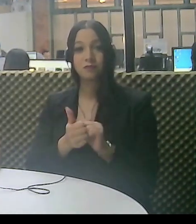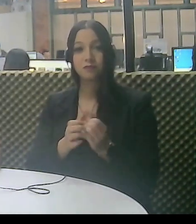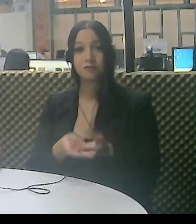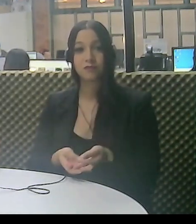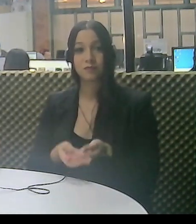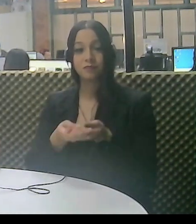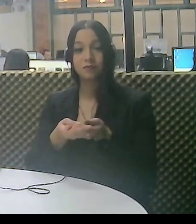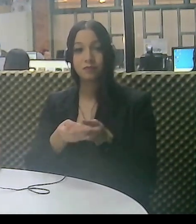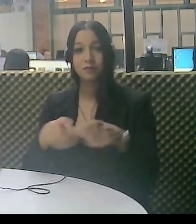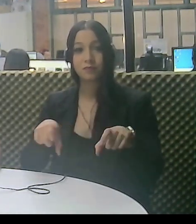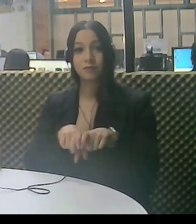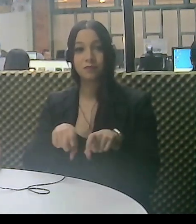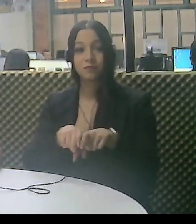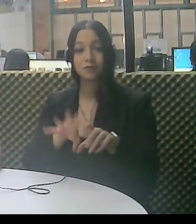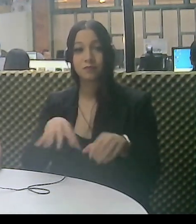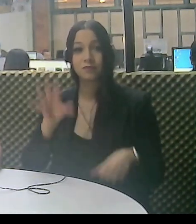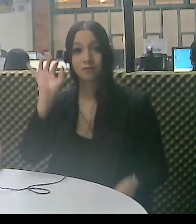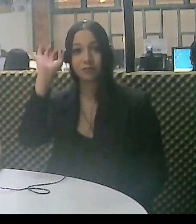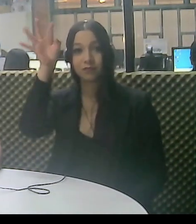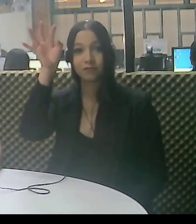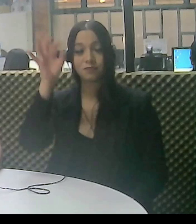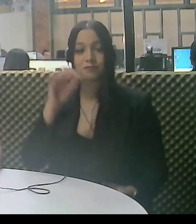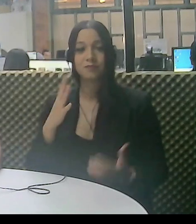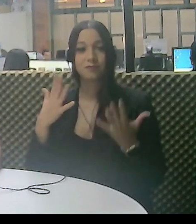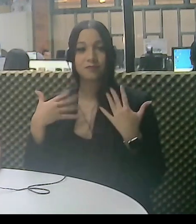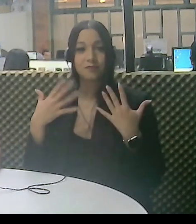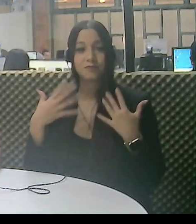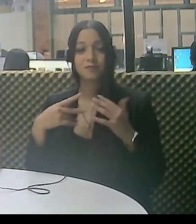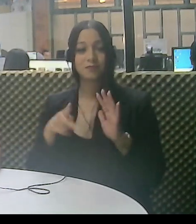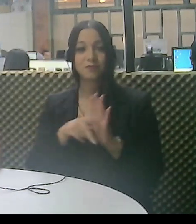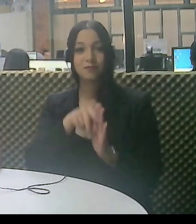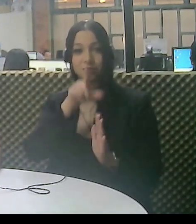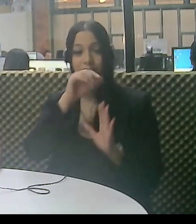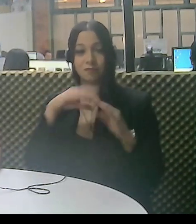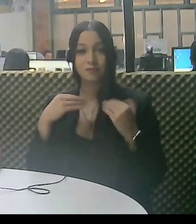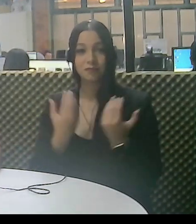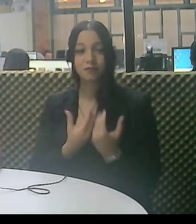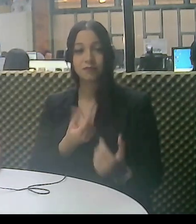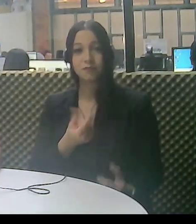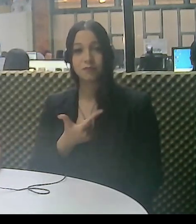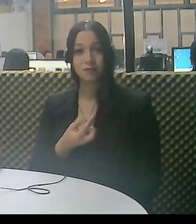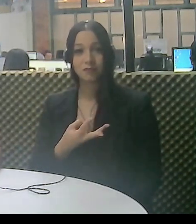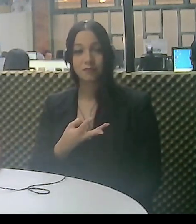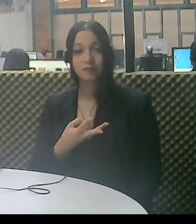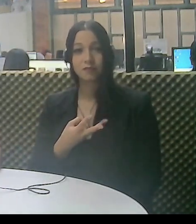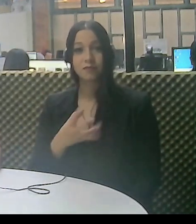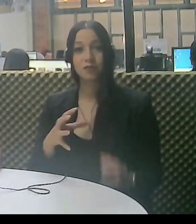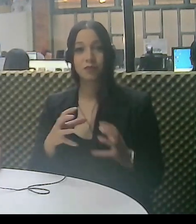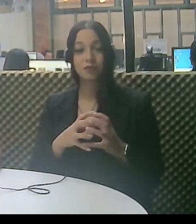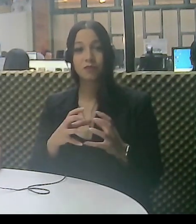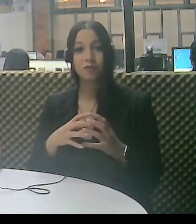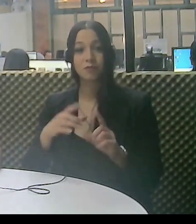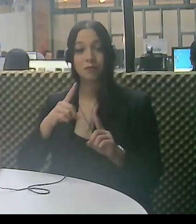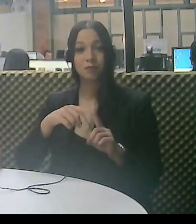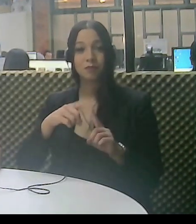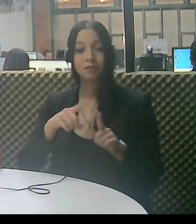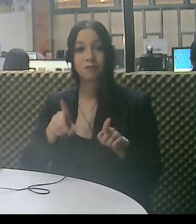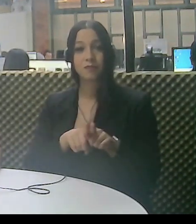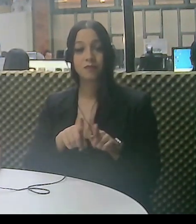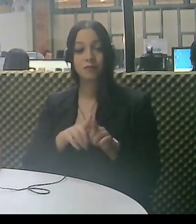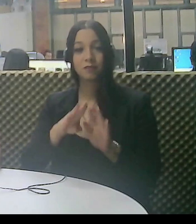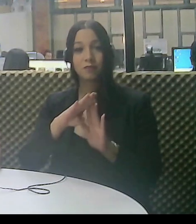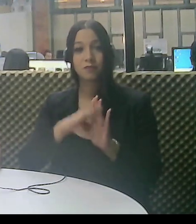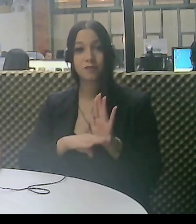vôlei, futsal e basquete. O Verão no Parque 2023 tem apoio do Grupo Paranaíba e a programação pode